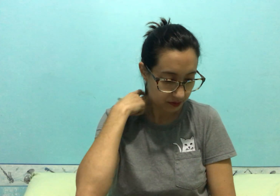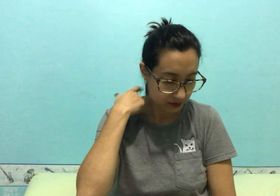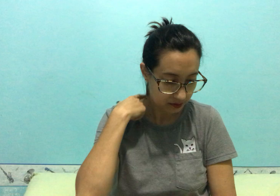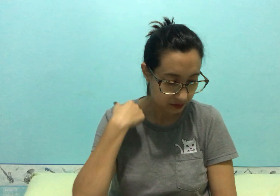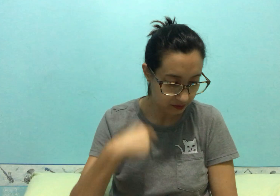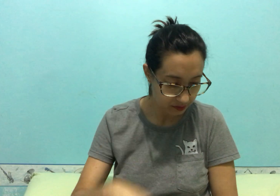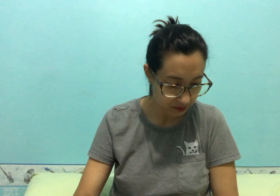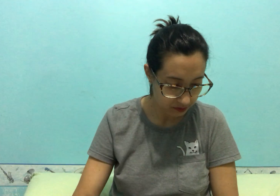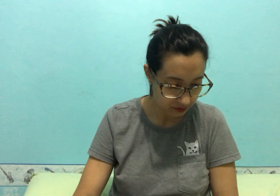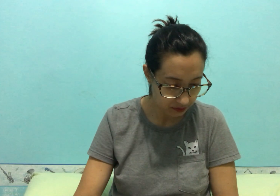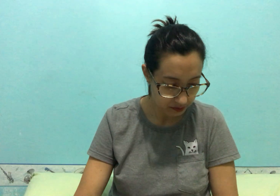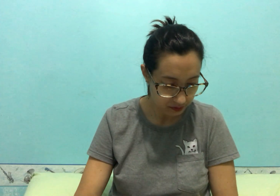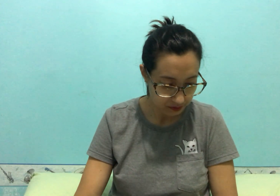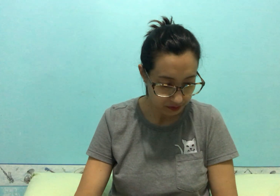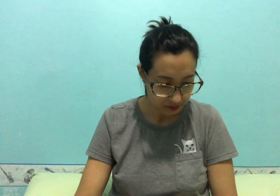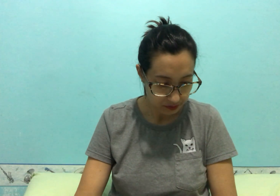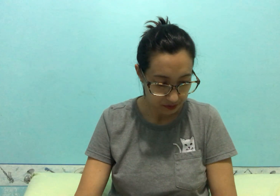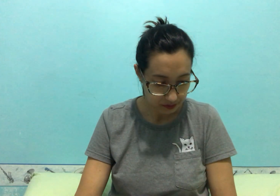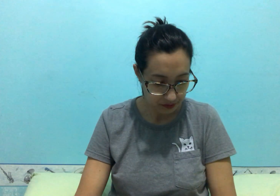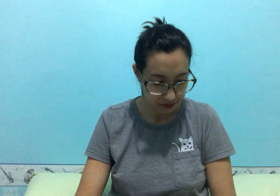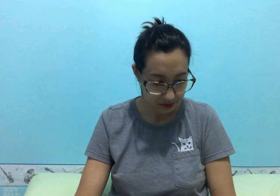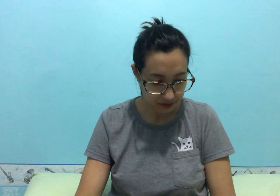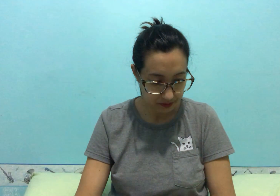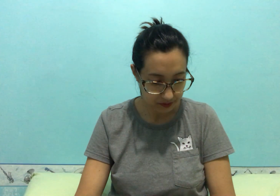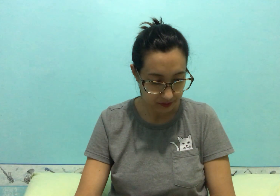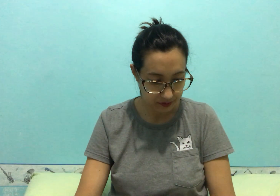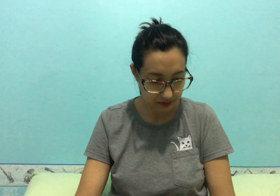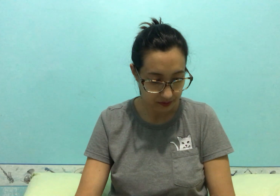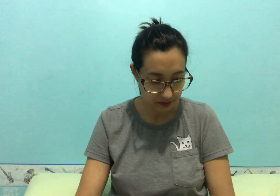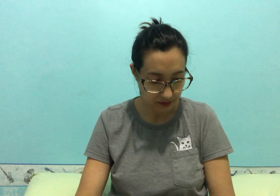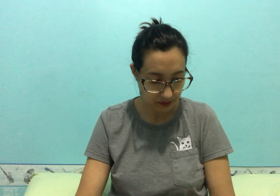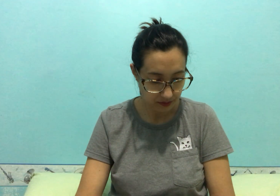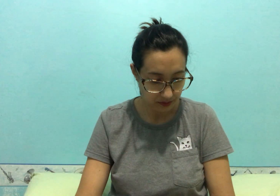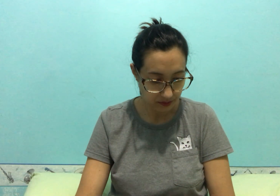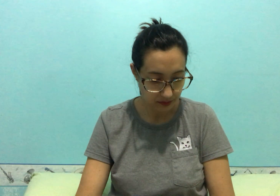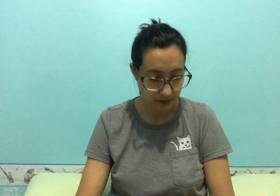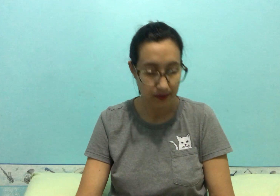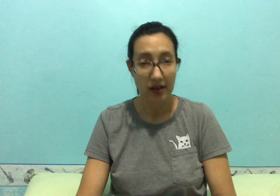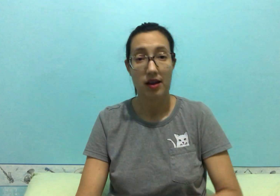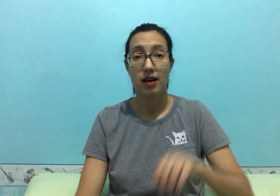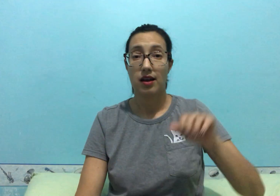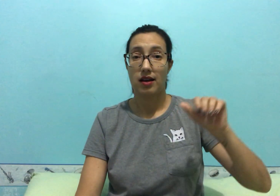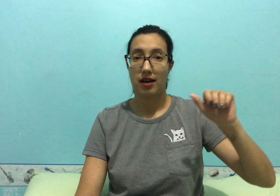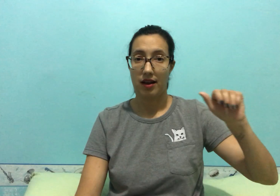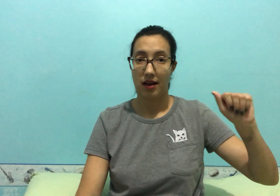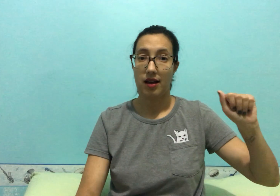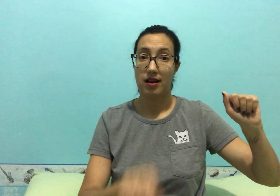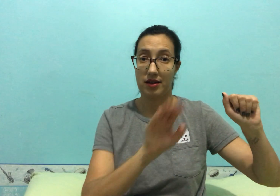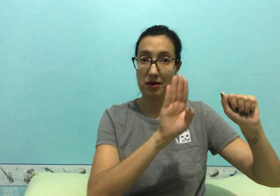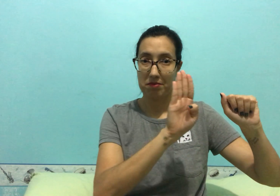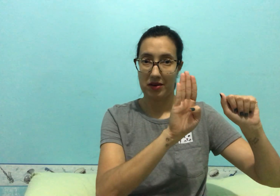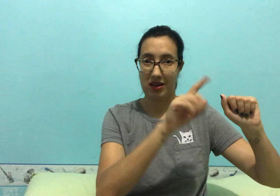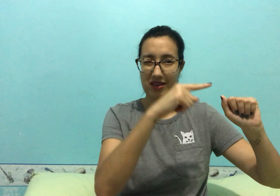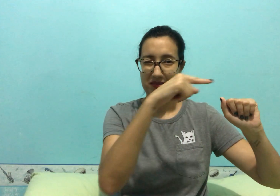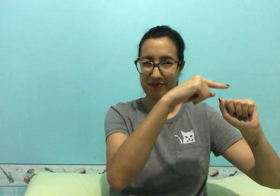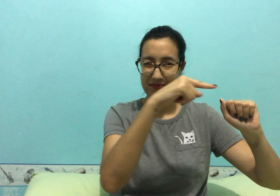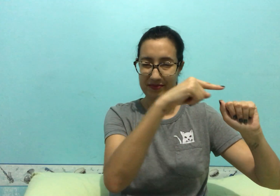manipulação algébrica aqui, né, colocamos o A e o não B, que são os dois lados em evidência, e isolamos agora aqui